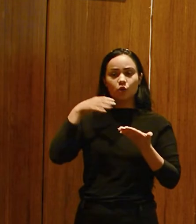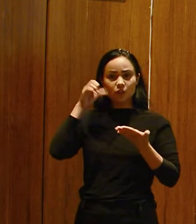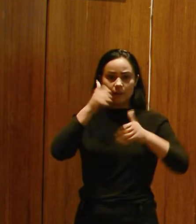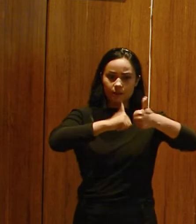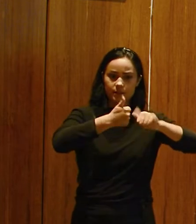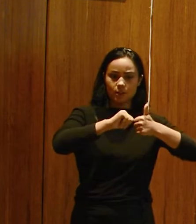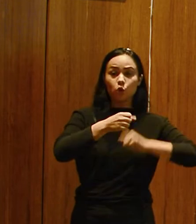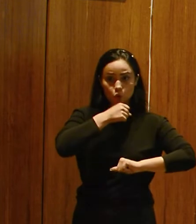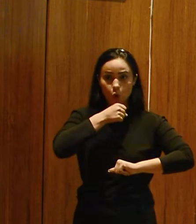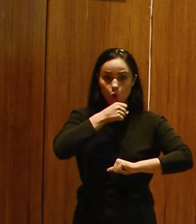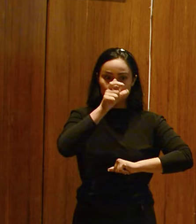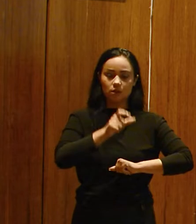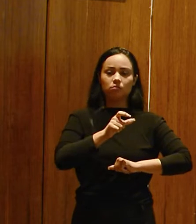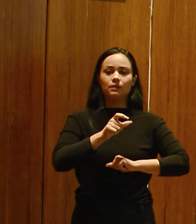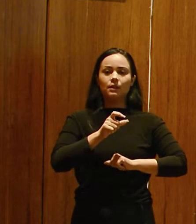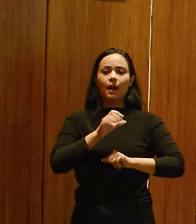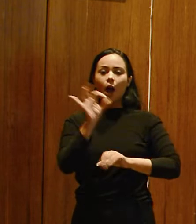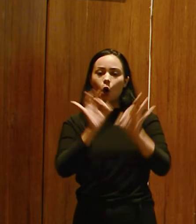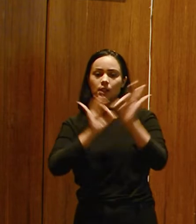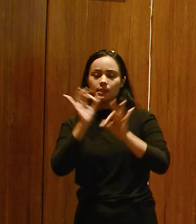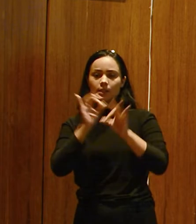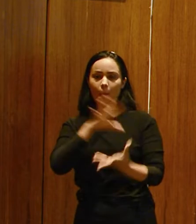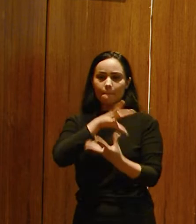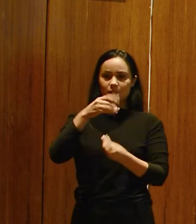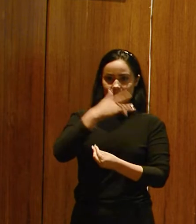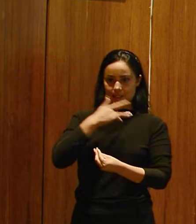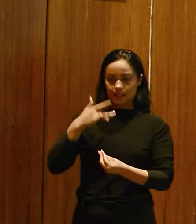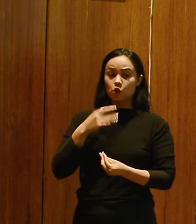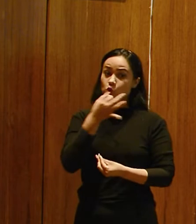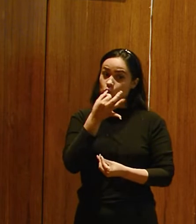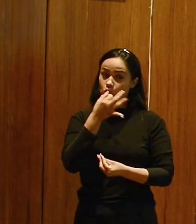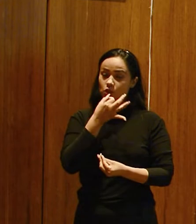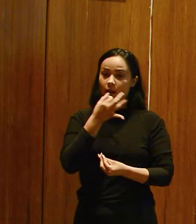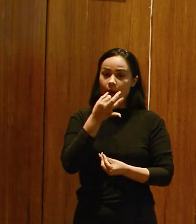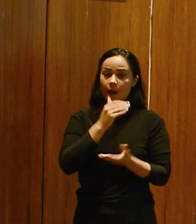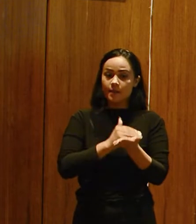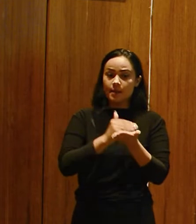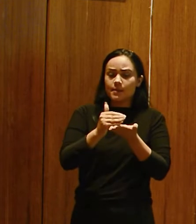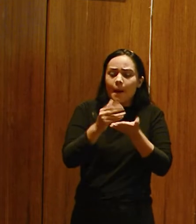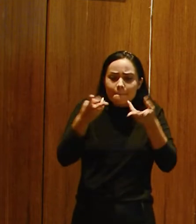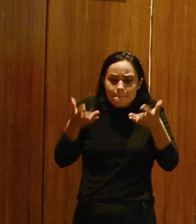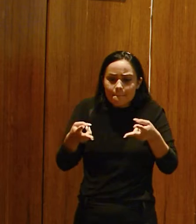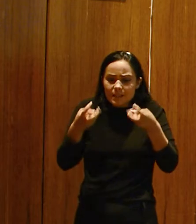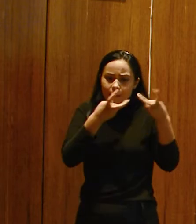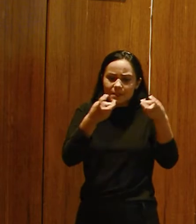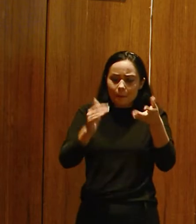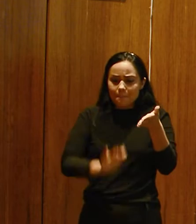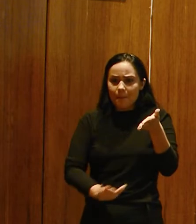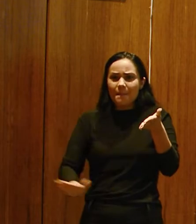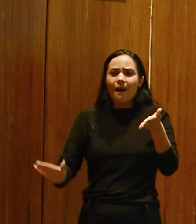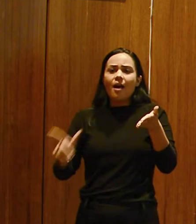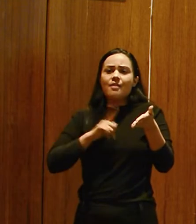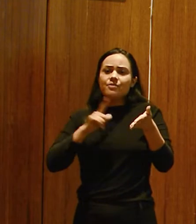população idosa. A Organização Mundial de Saúde já sugere que desde a atenção primária nós já comecemos a fazer